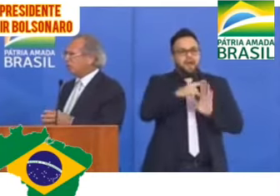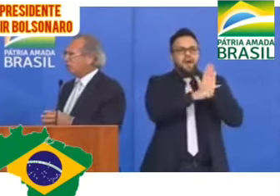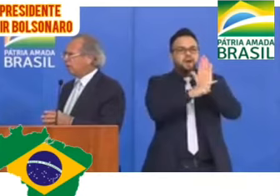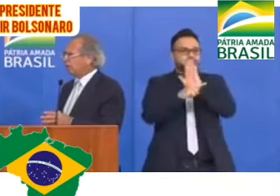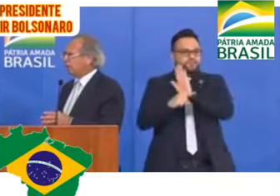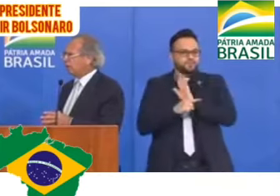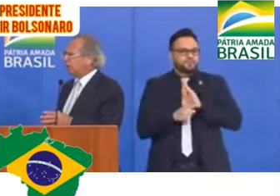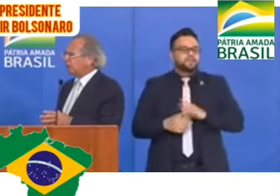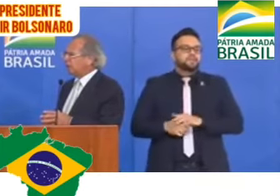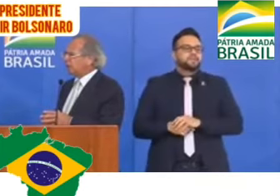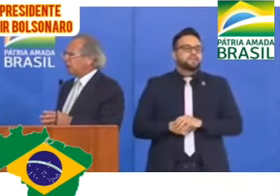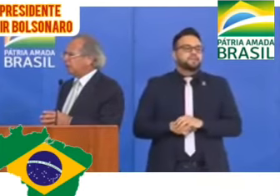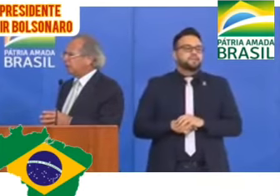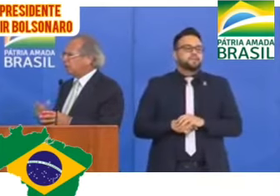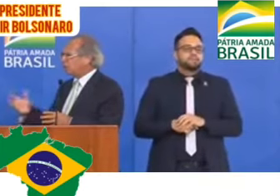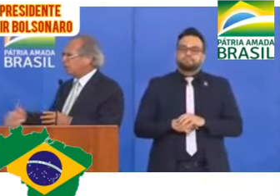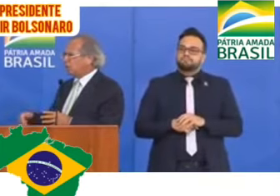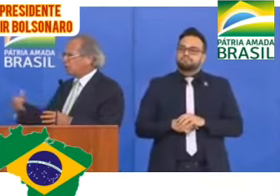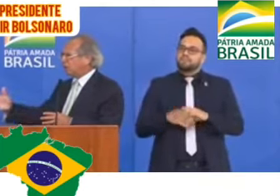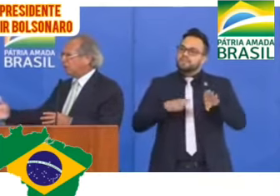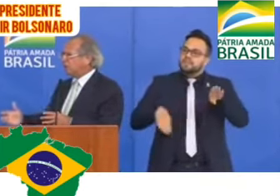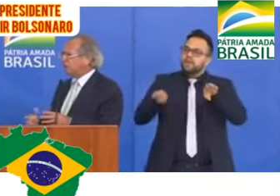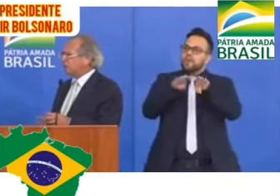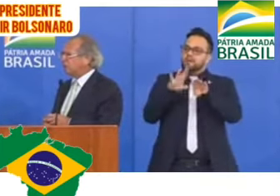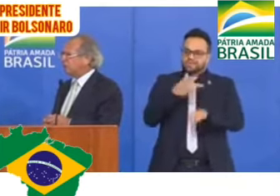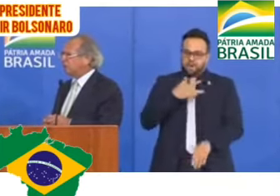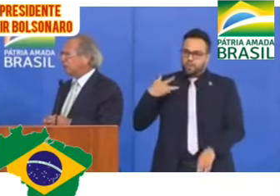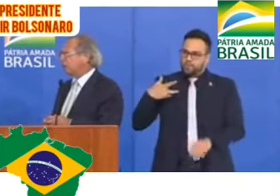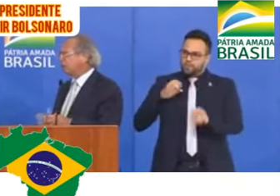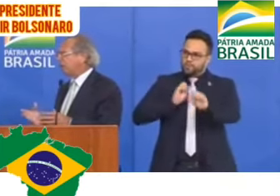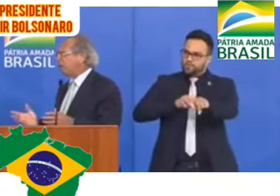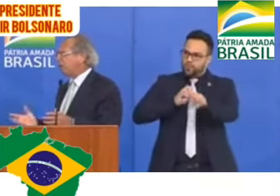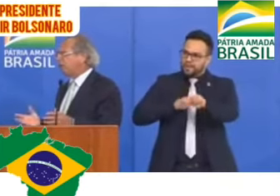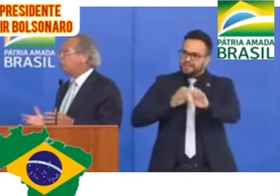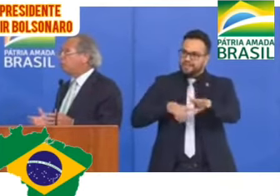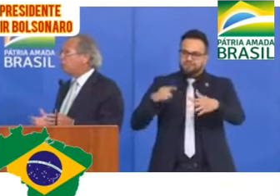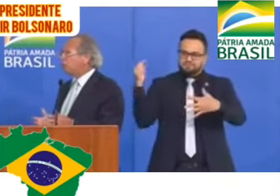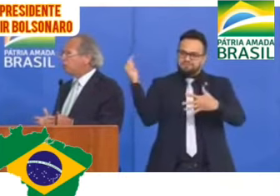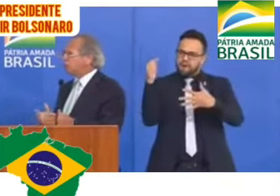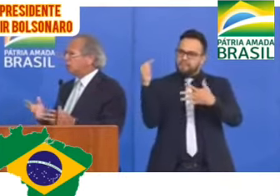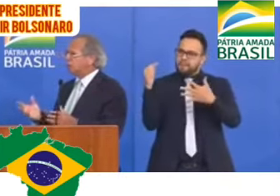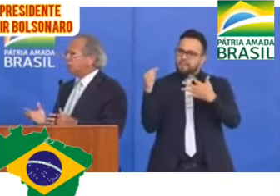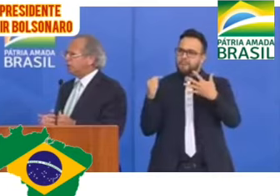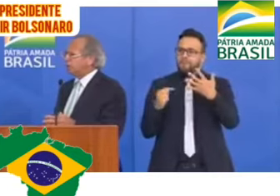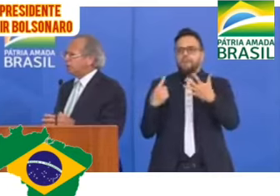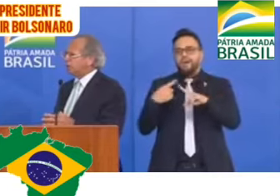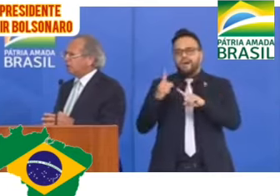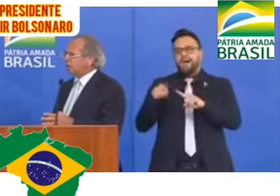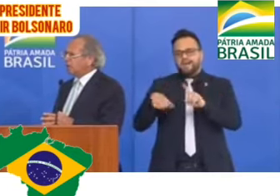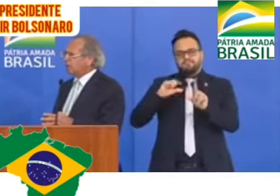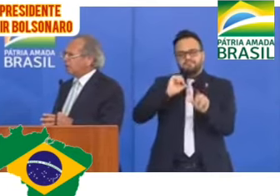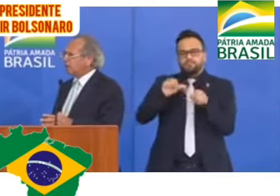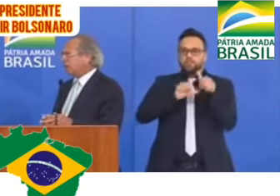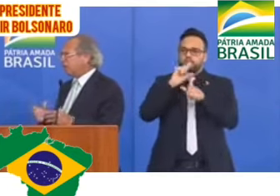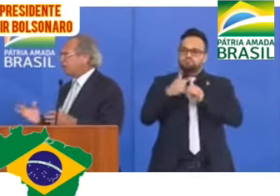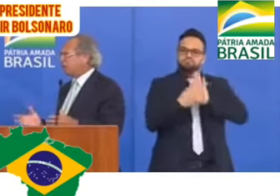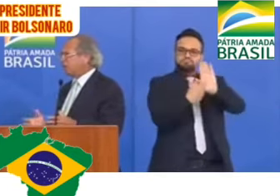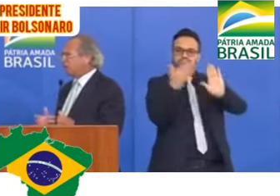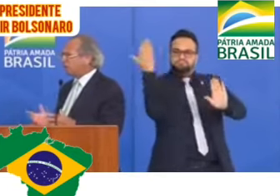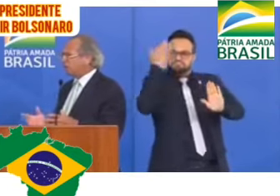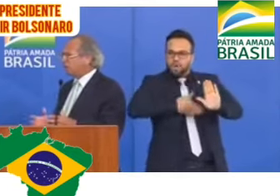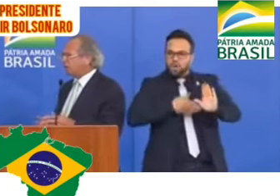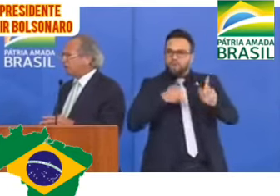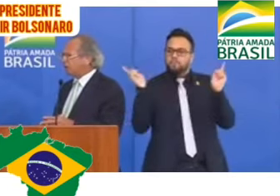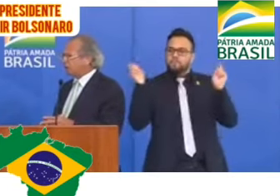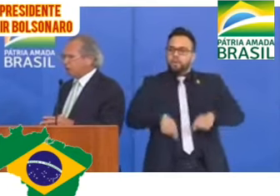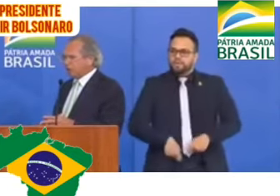igualdade de oportunidades, a saúde, educação, as coisas que realmente mudam o potencial e a qualidade de